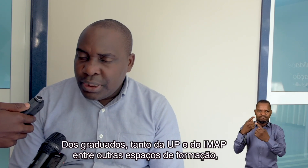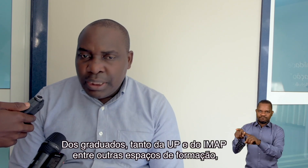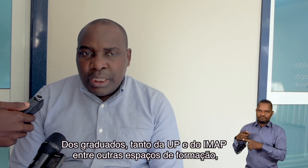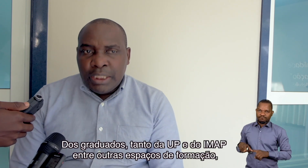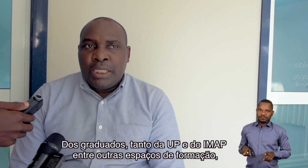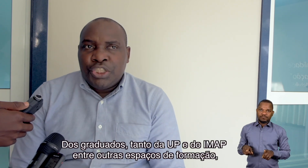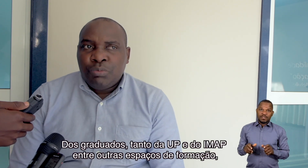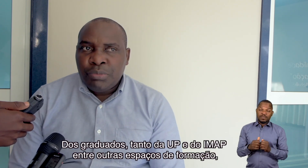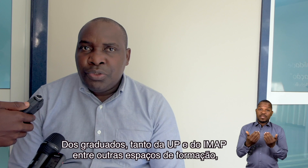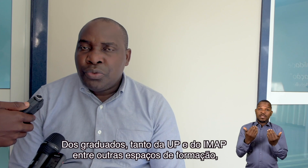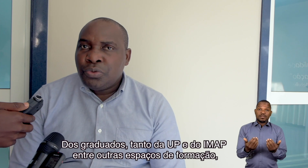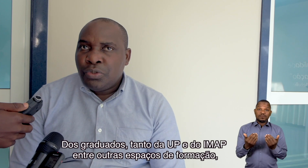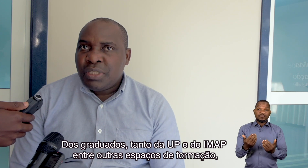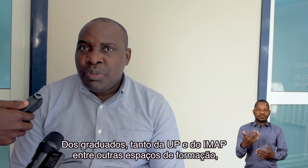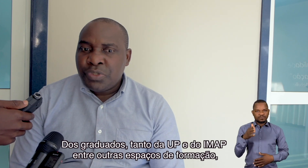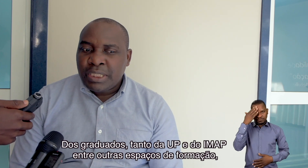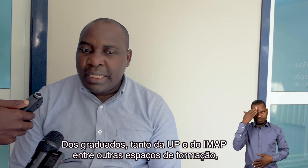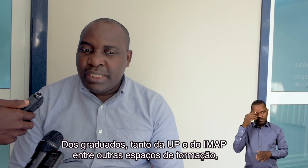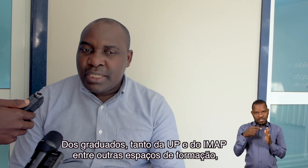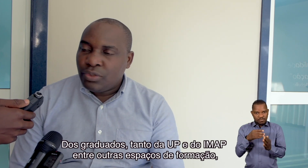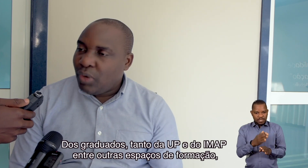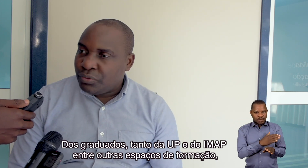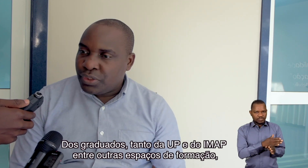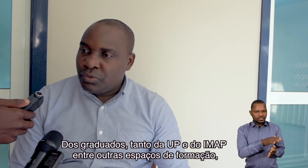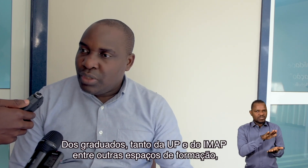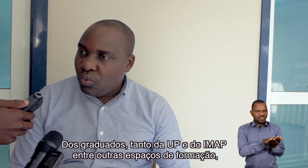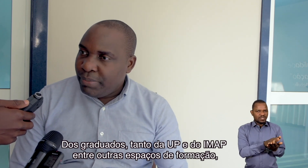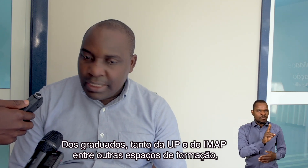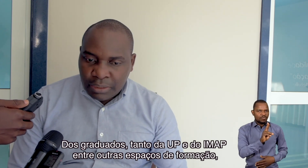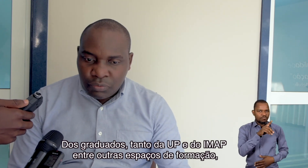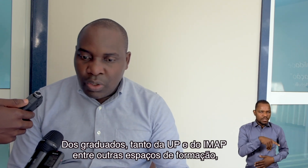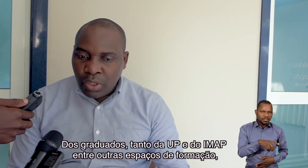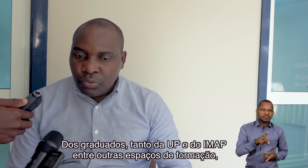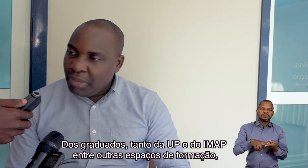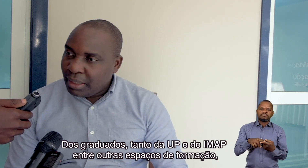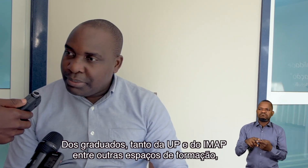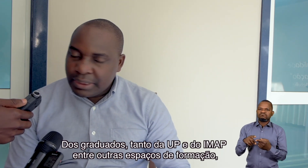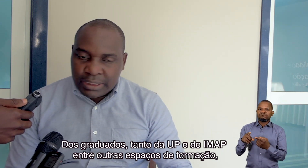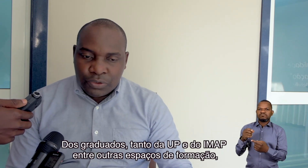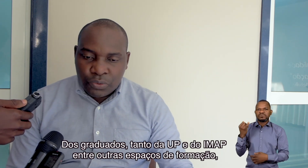e que neste momento nós sabemos que daqueles graduados, tanto da UP, tanto do IMAP, tanto